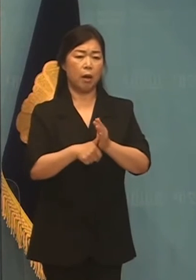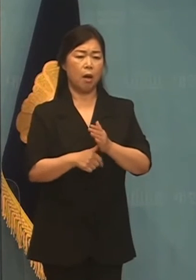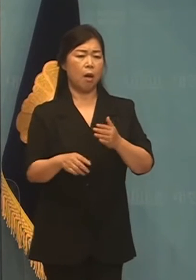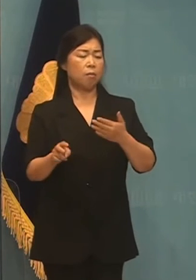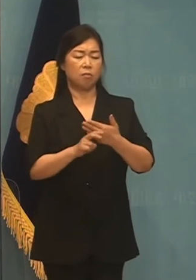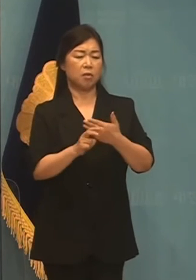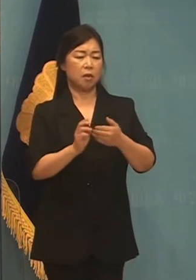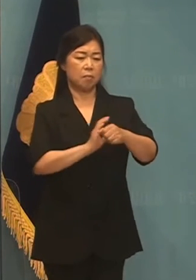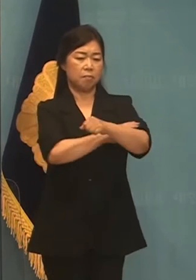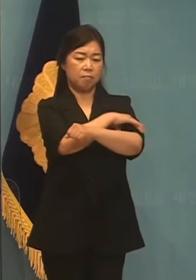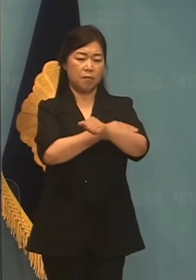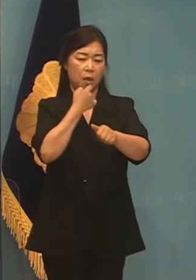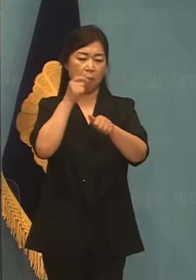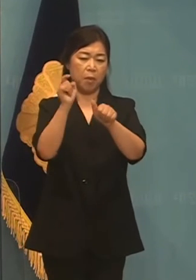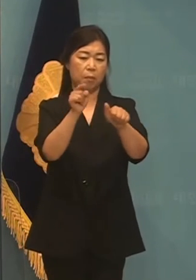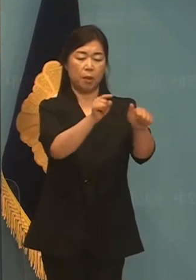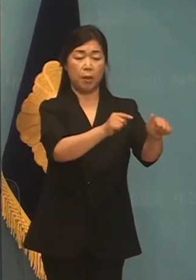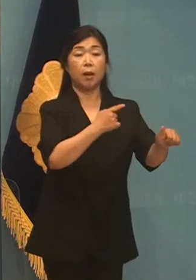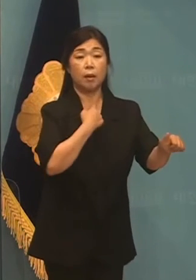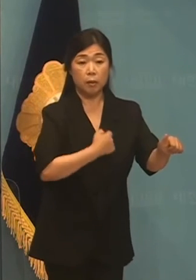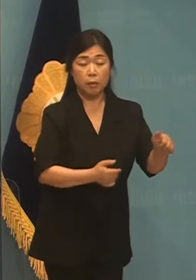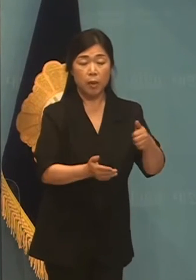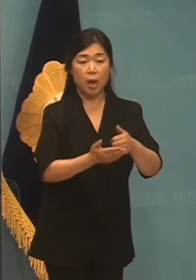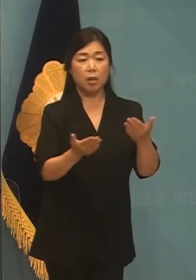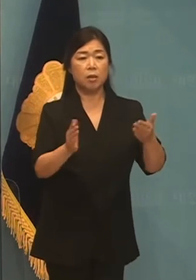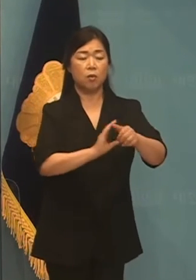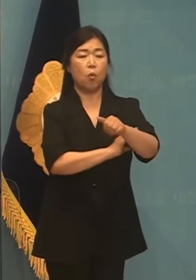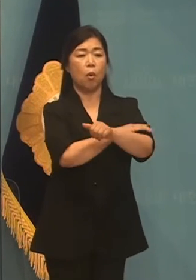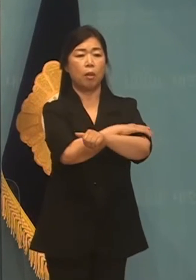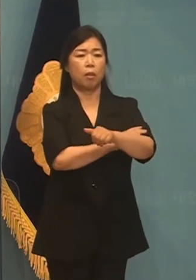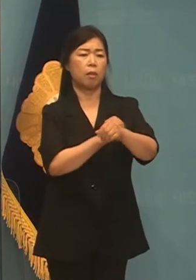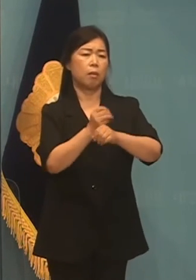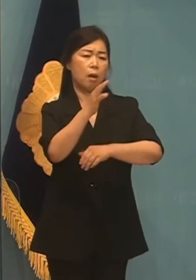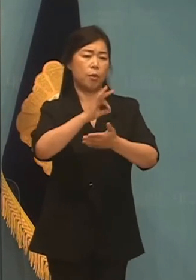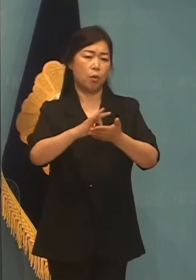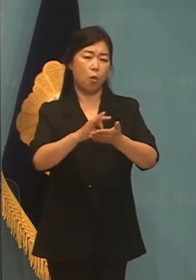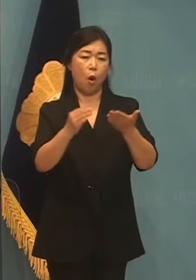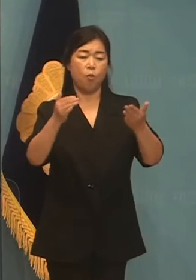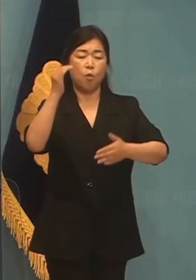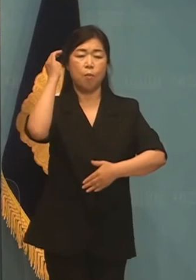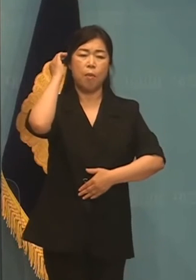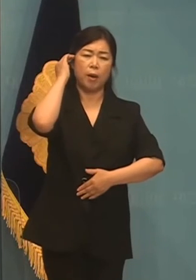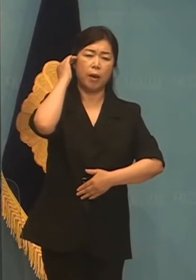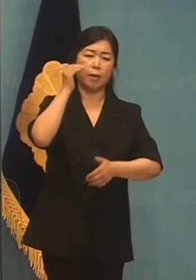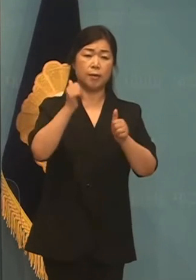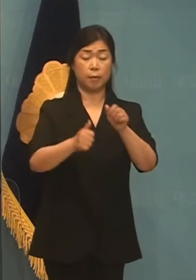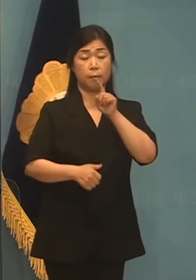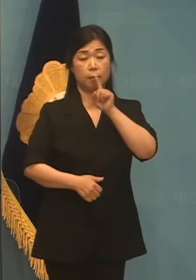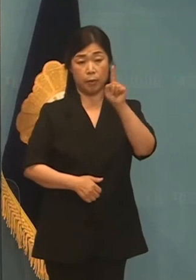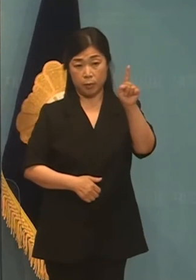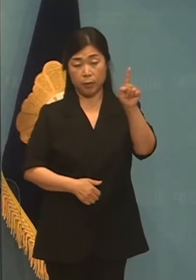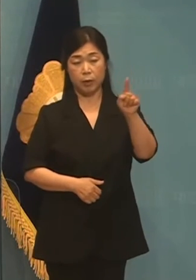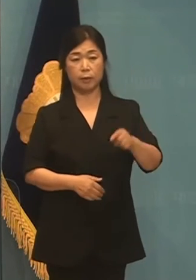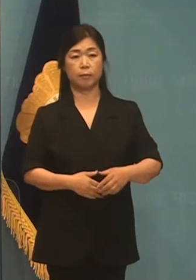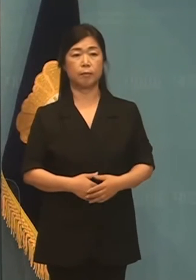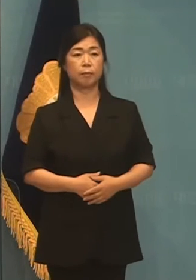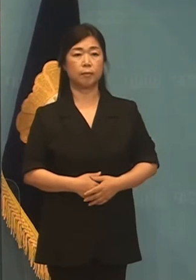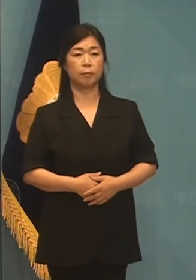영향력을 행사한 혐의, 즉 직권 남용과 업무 방해로 기소된